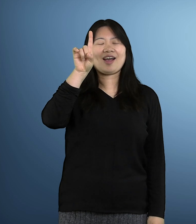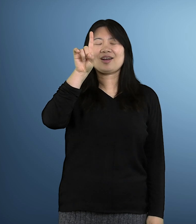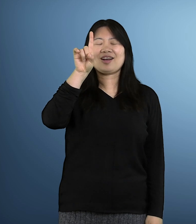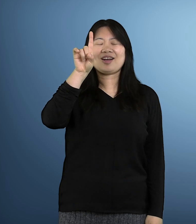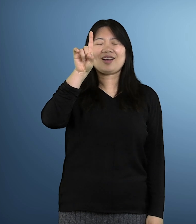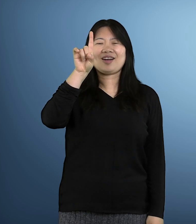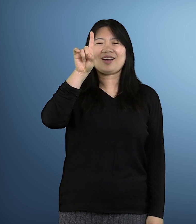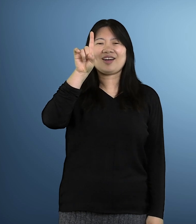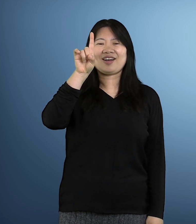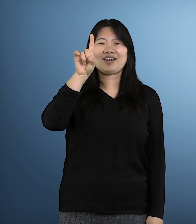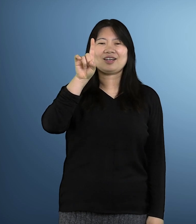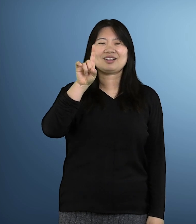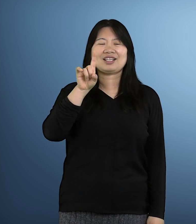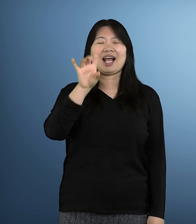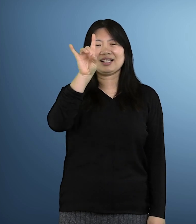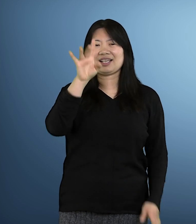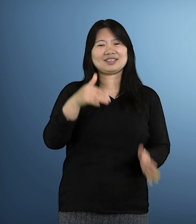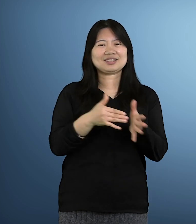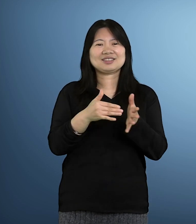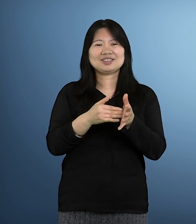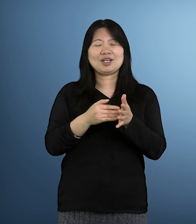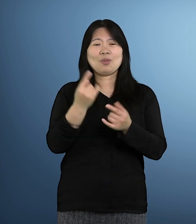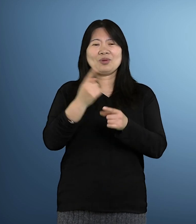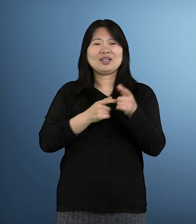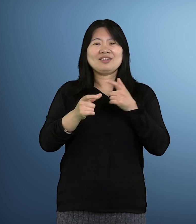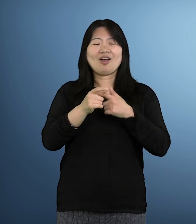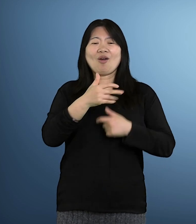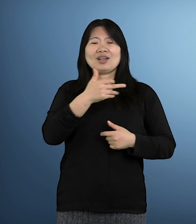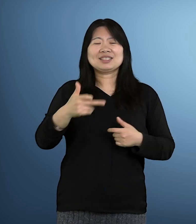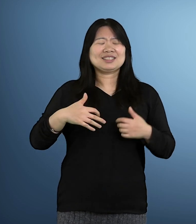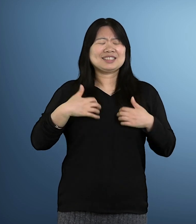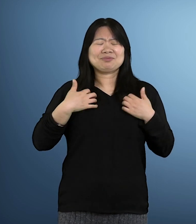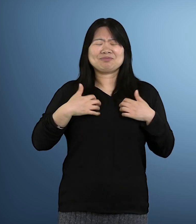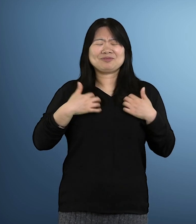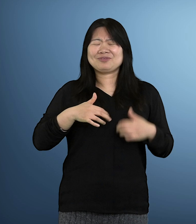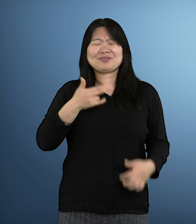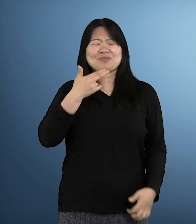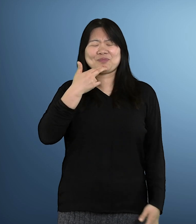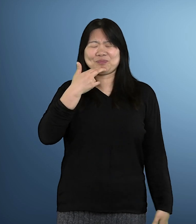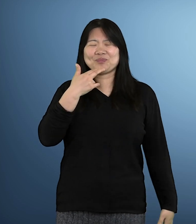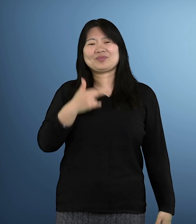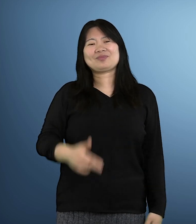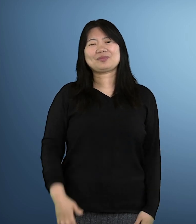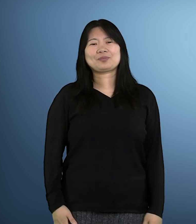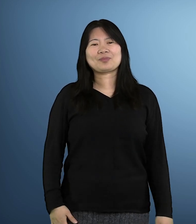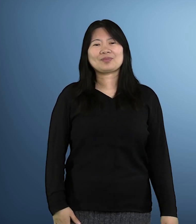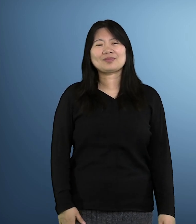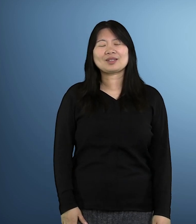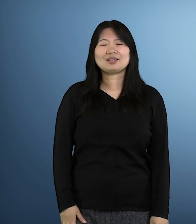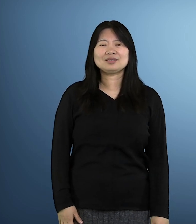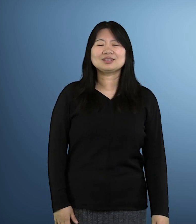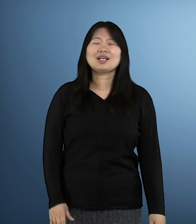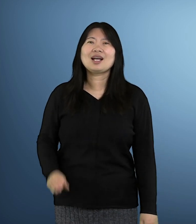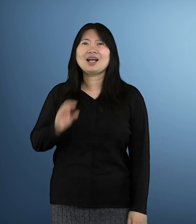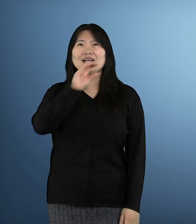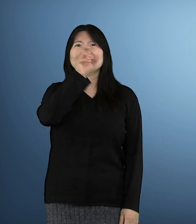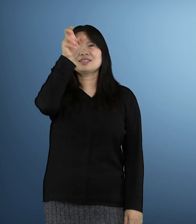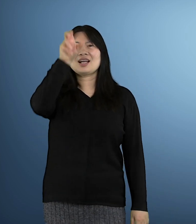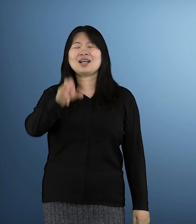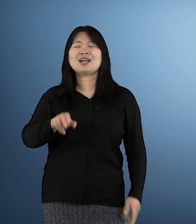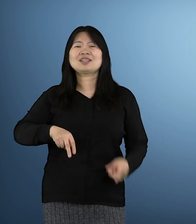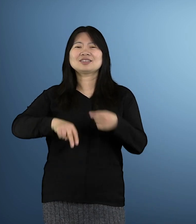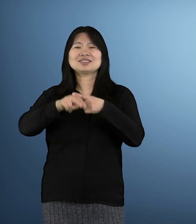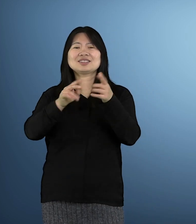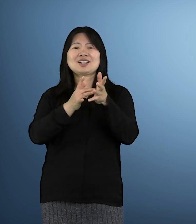압도할 수 없었다. 그 복음을 경험했을 때, 그 십자가에